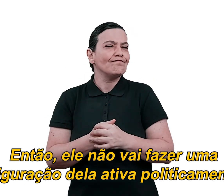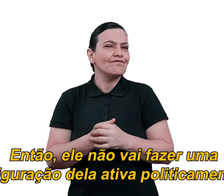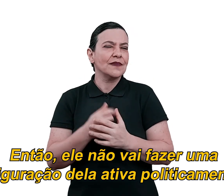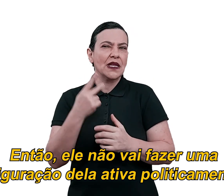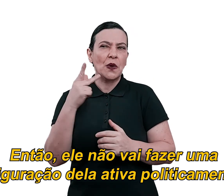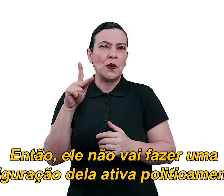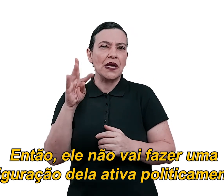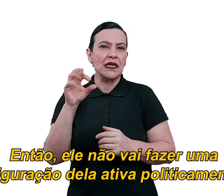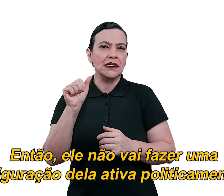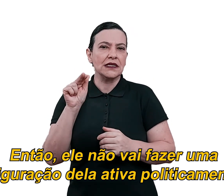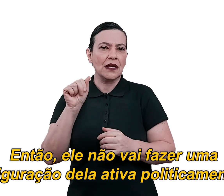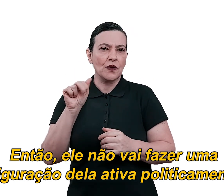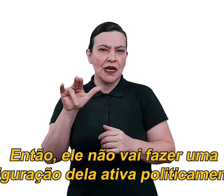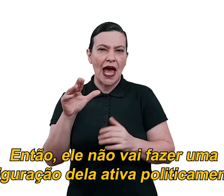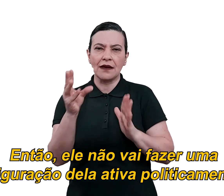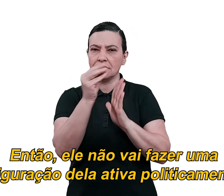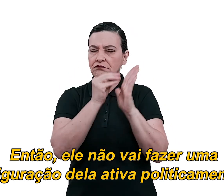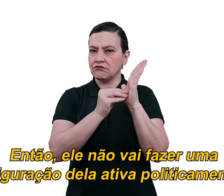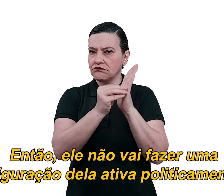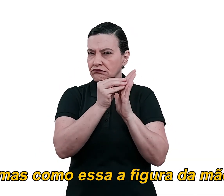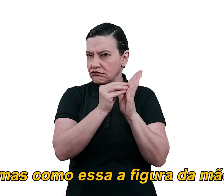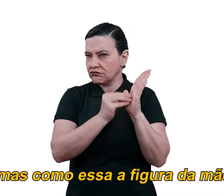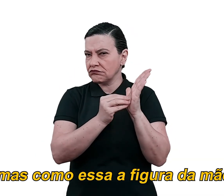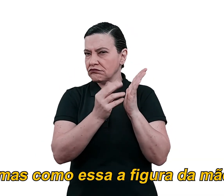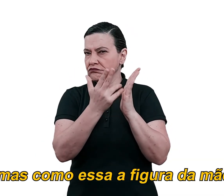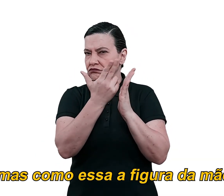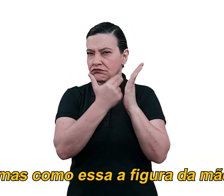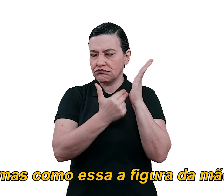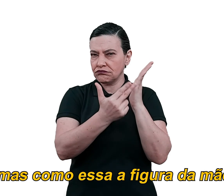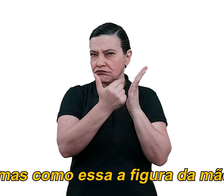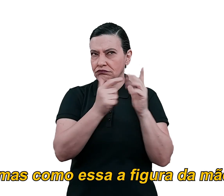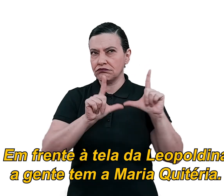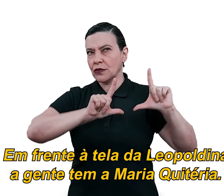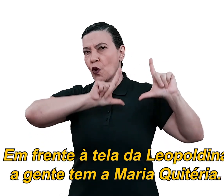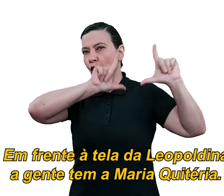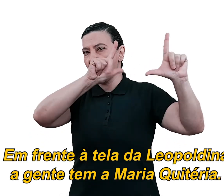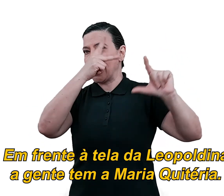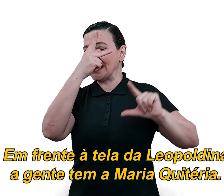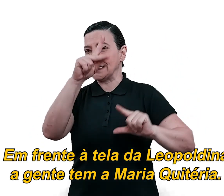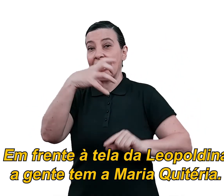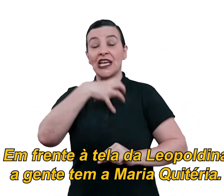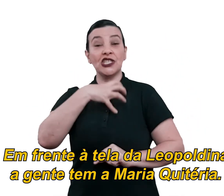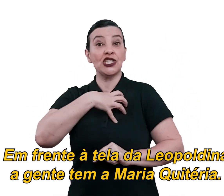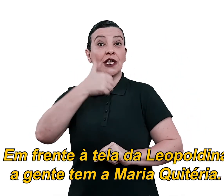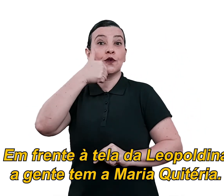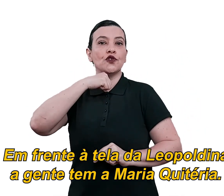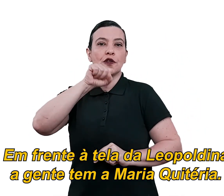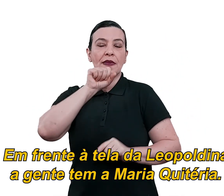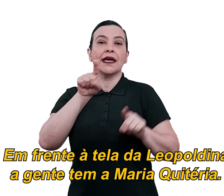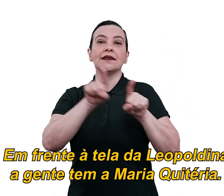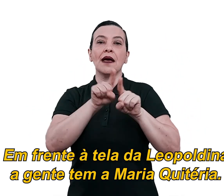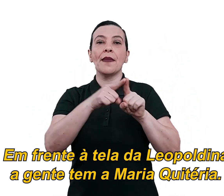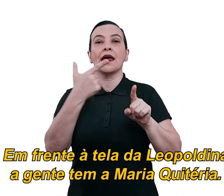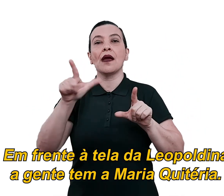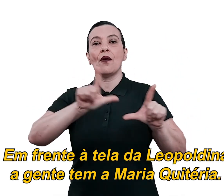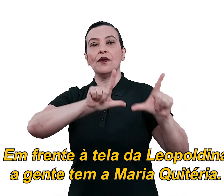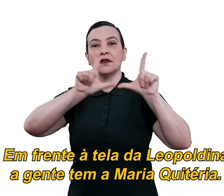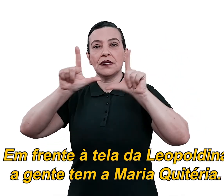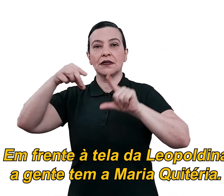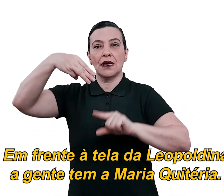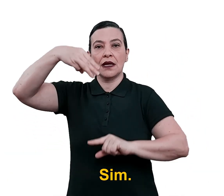não vai fazer uma figuração dela ativa politicamente, mas como essa figura da mãe. Em frente da tela da Leopoldina, a gente tem a